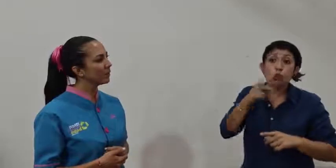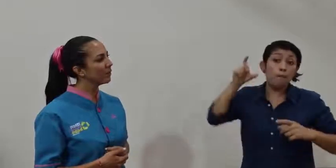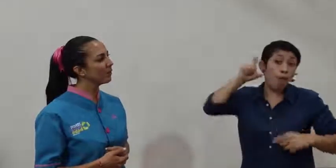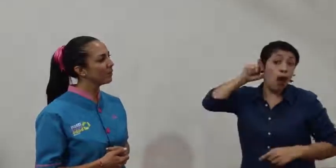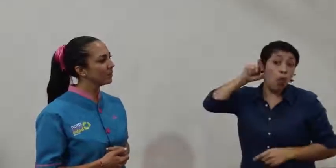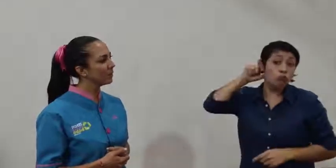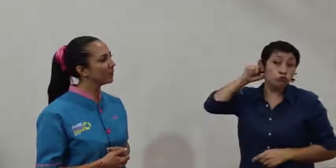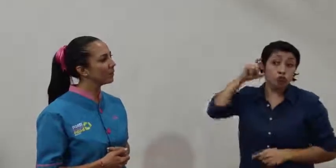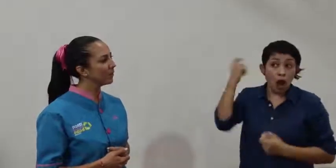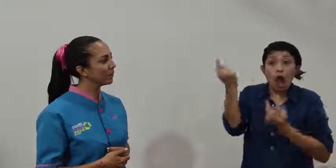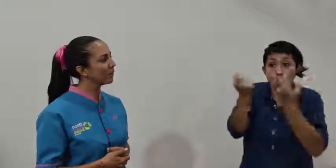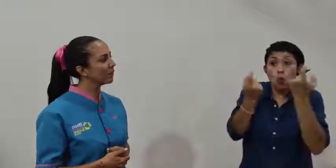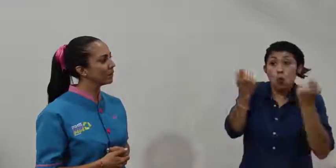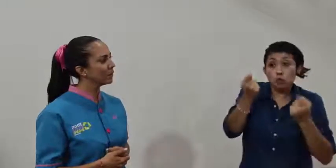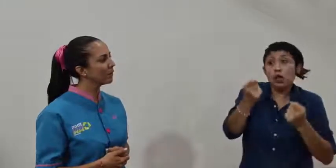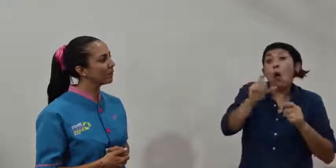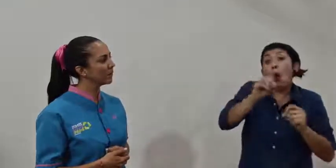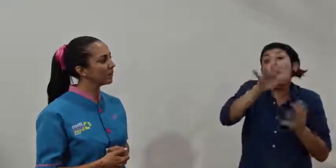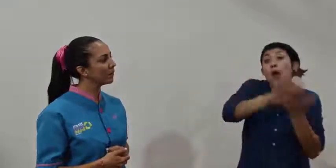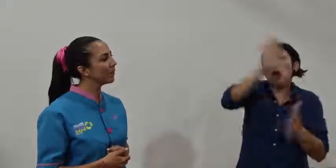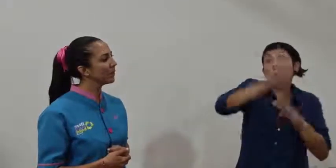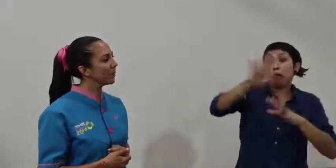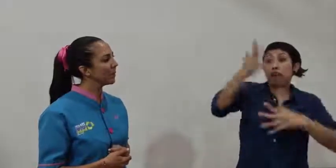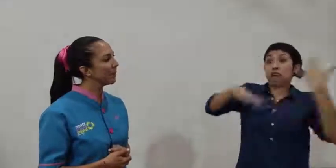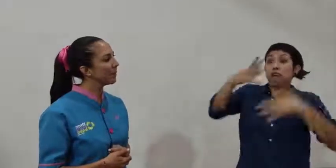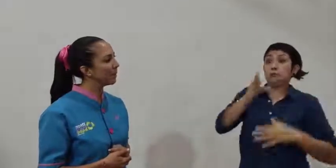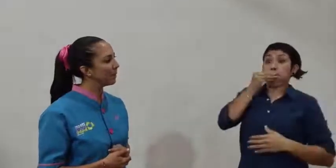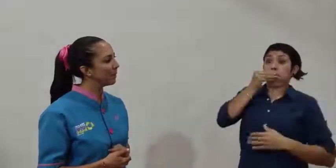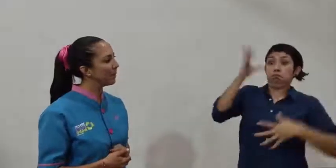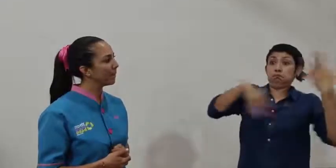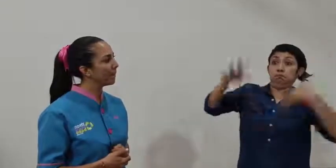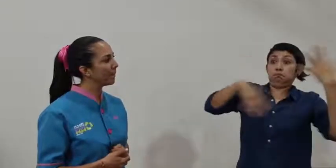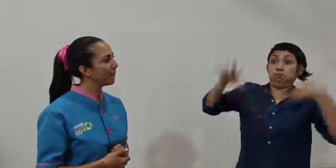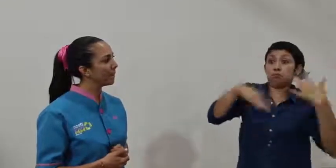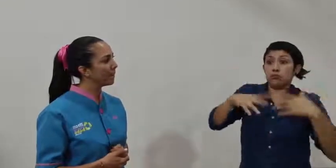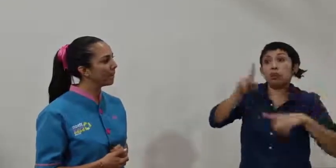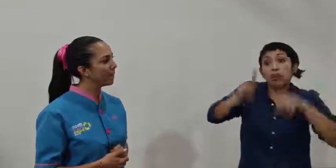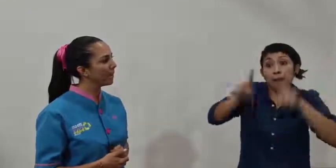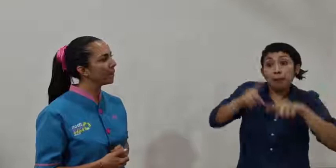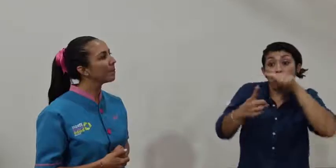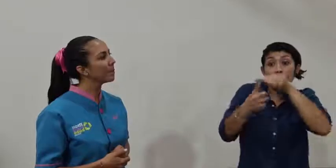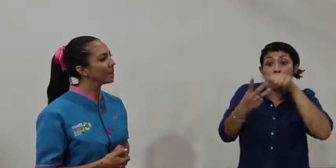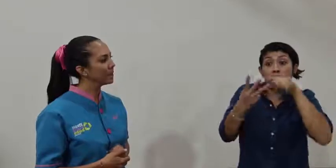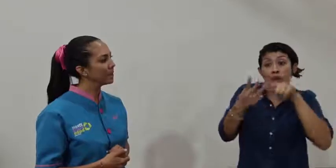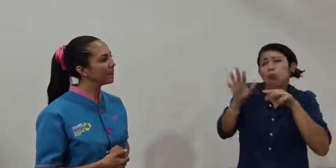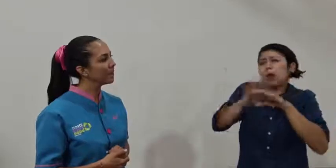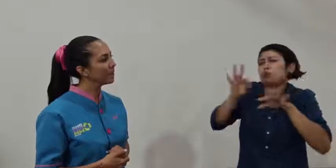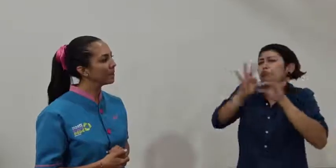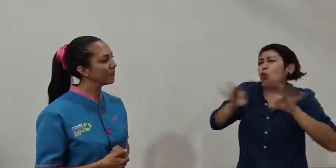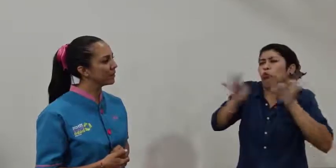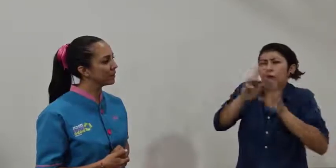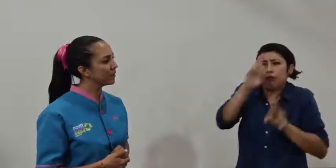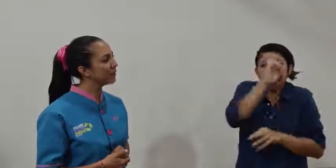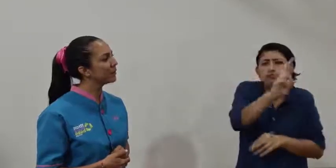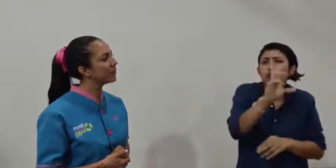aprender a hablar. Por ejemplo, algunos que son hipoacúsicos usan la lengua de señas y usan la